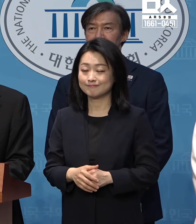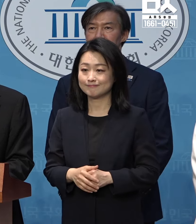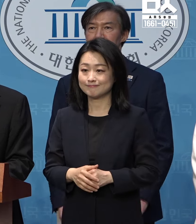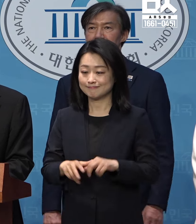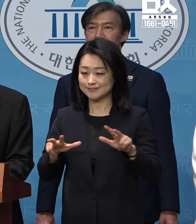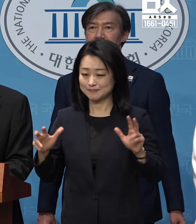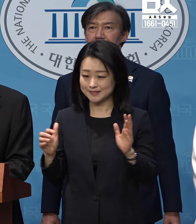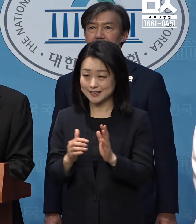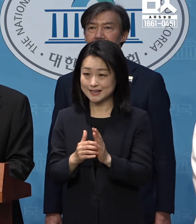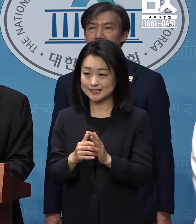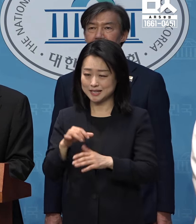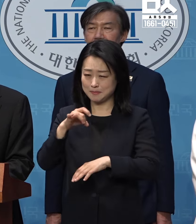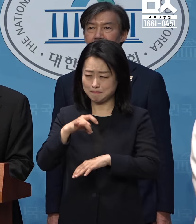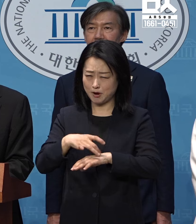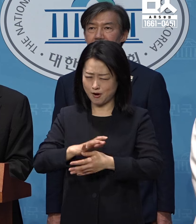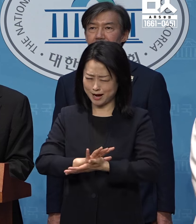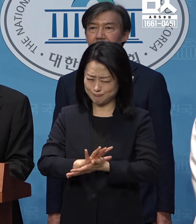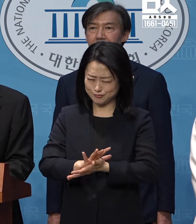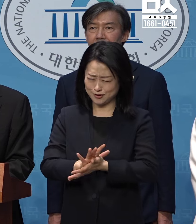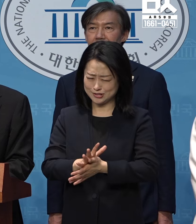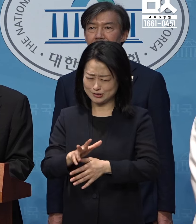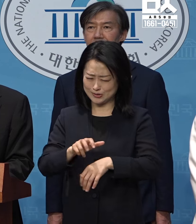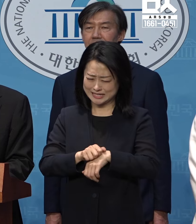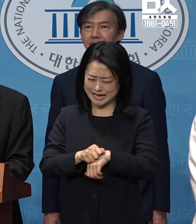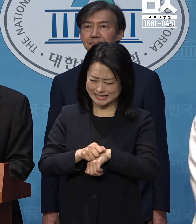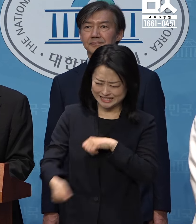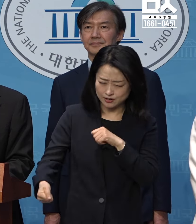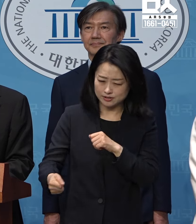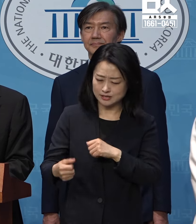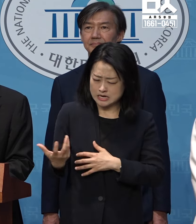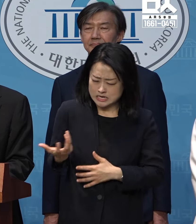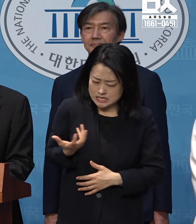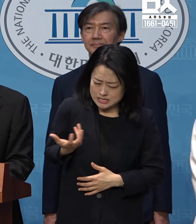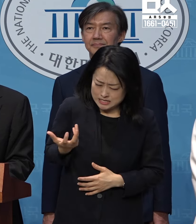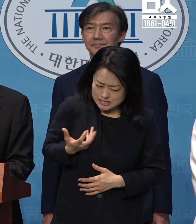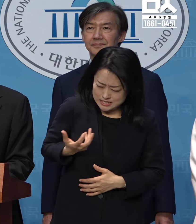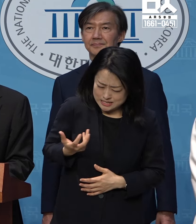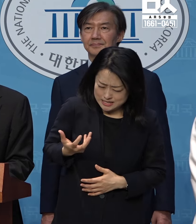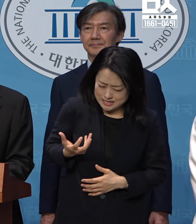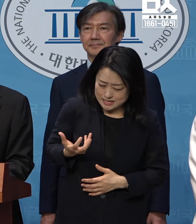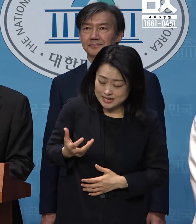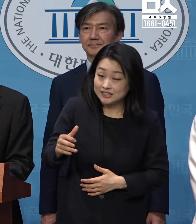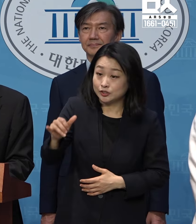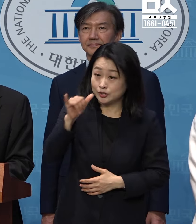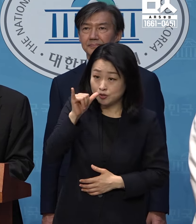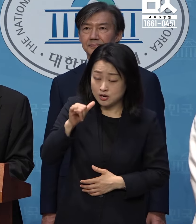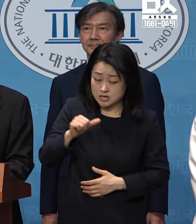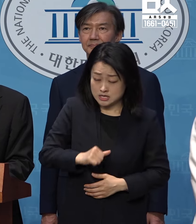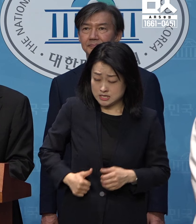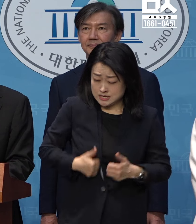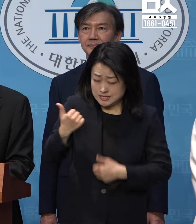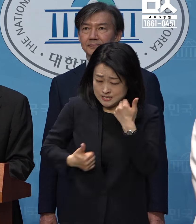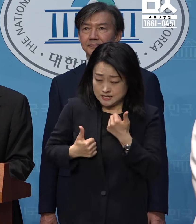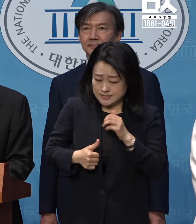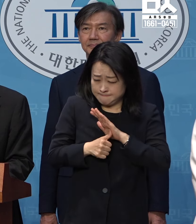나가고 뼈가 부서지는 고통을 겪었습니다. 참을 수 없는 분노를